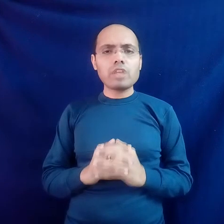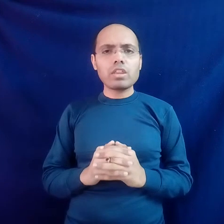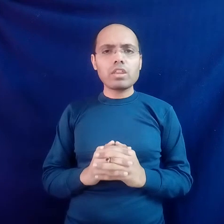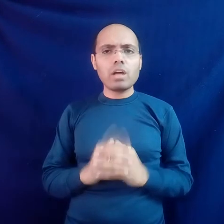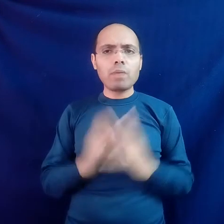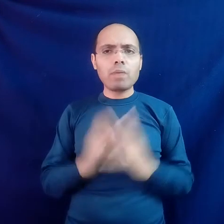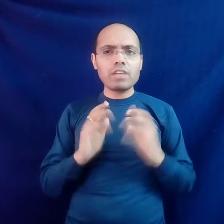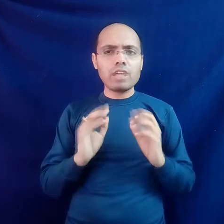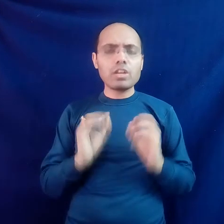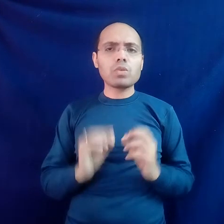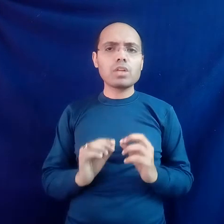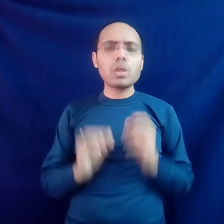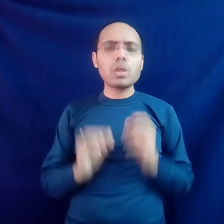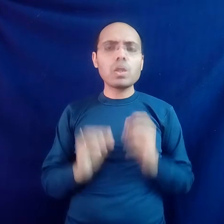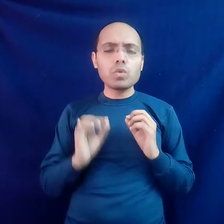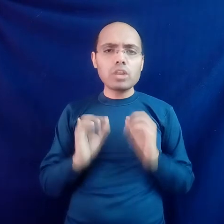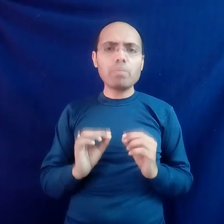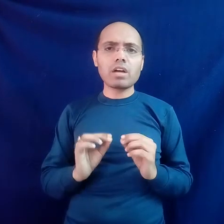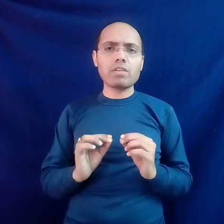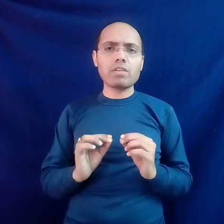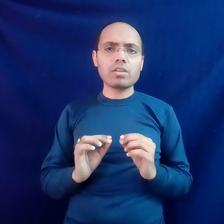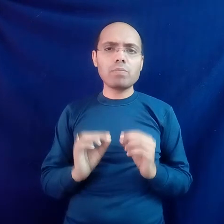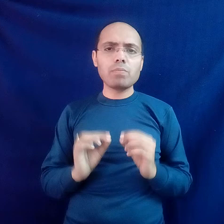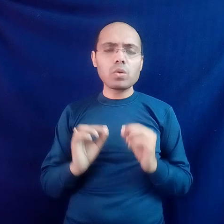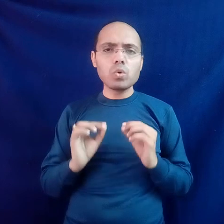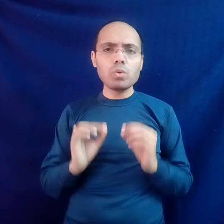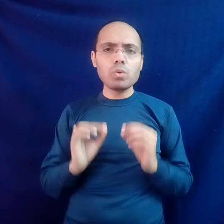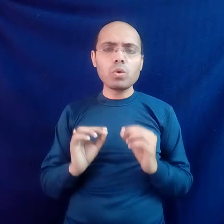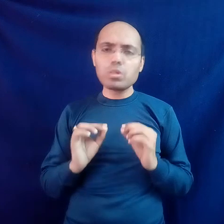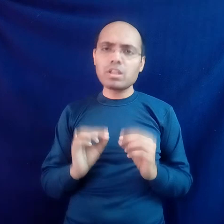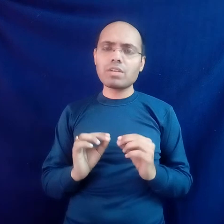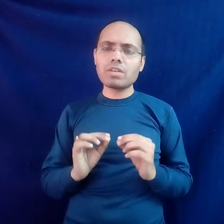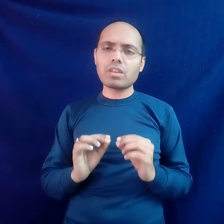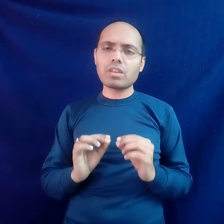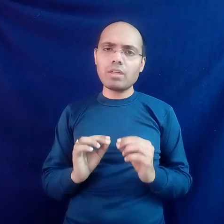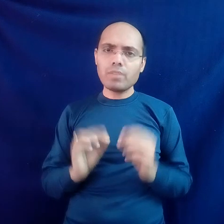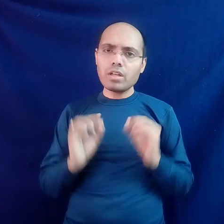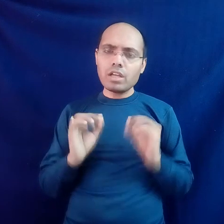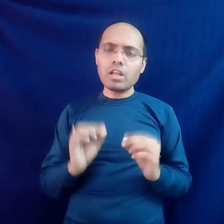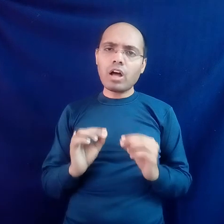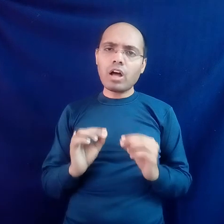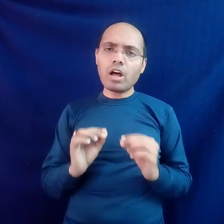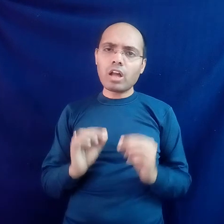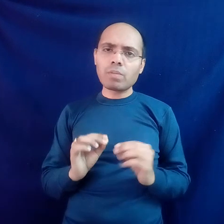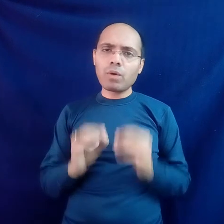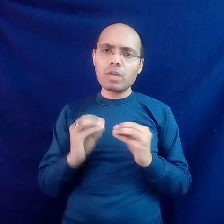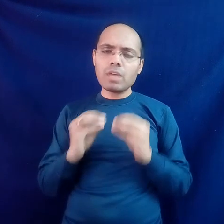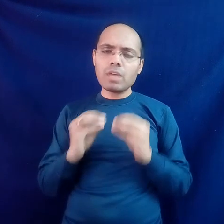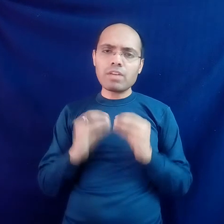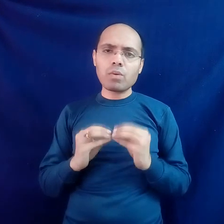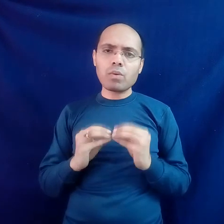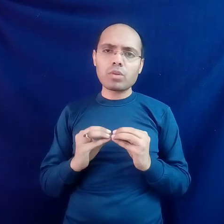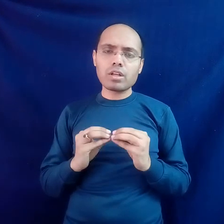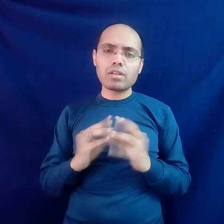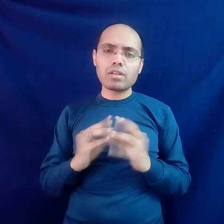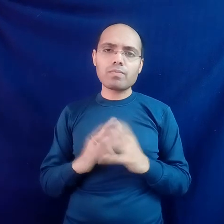जैसे हमारे एरियाज होते हैं उसी प्रकार से, बिल्कुल हूबहू उसी तरह से इन आत्माओं की भी एरिया होते हैं। जी